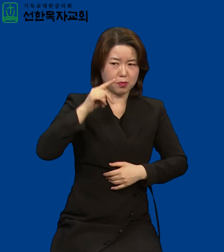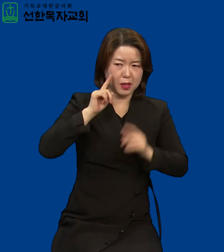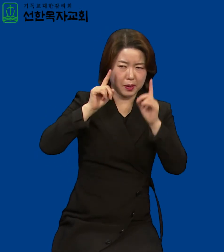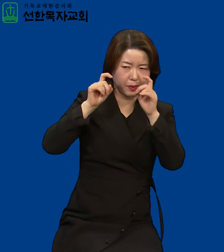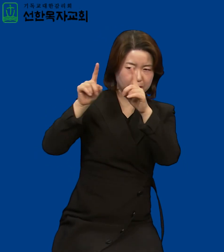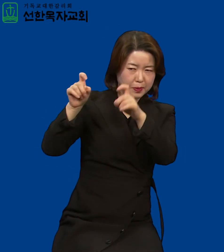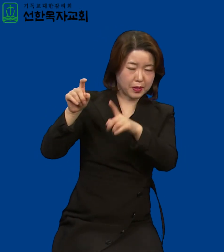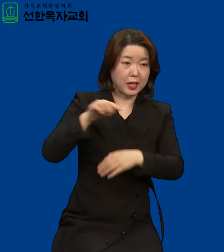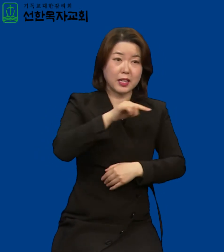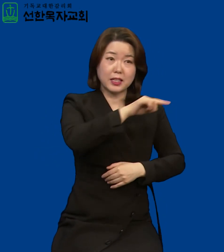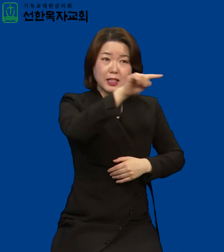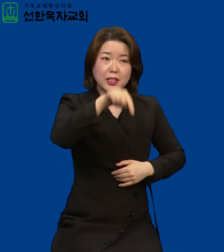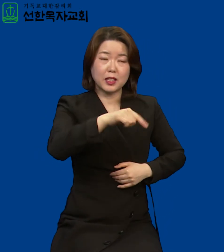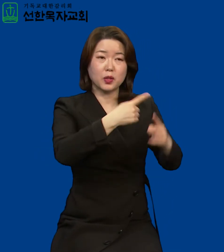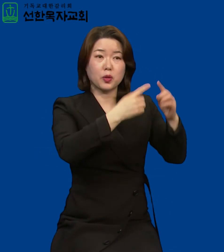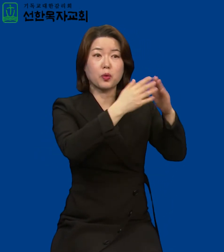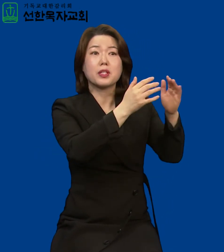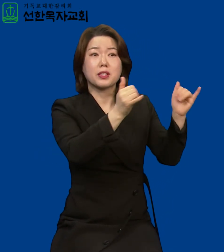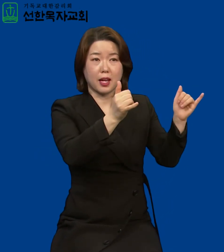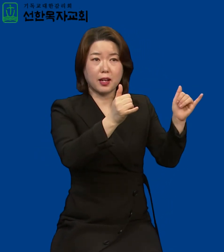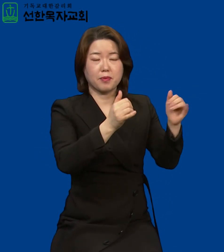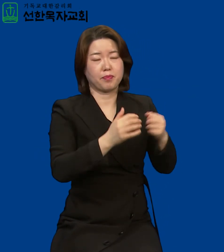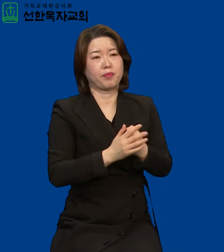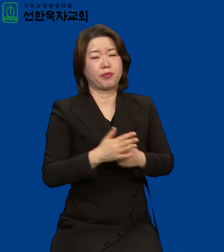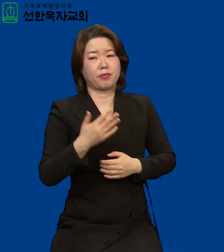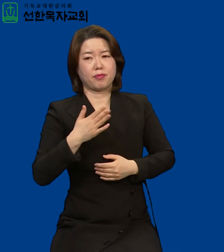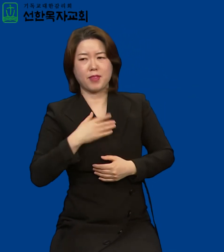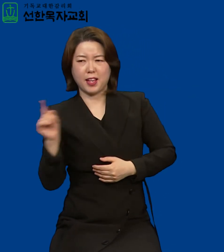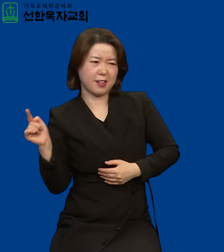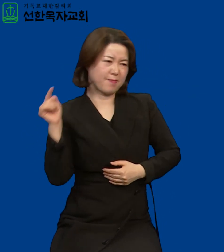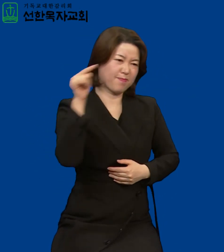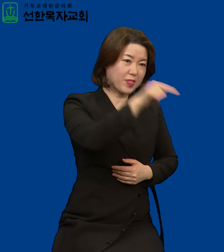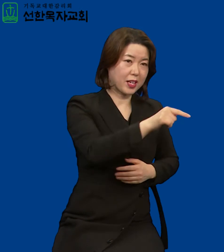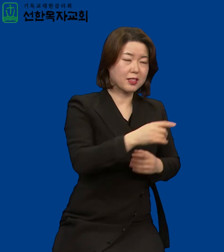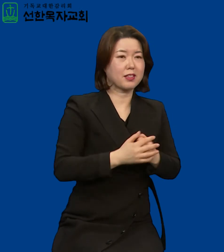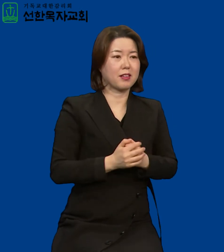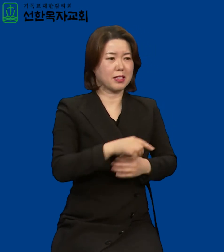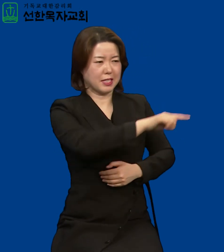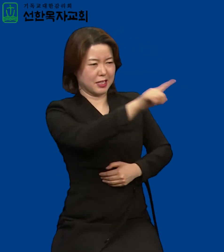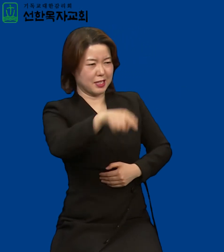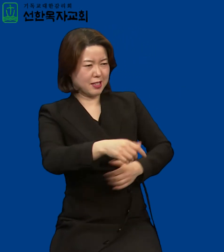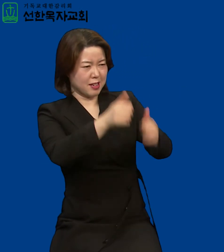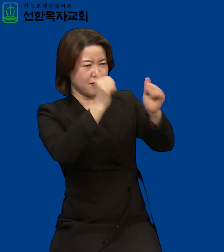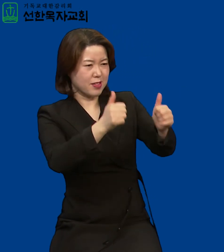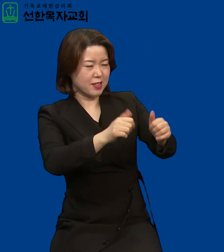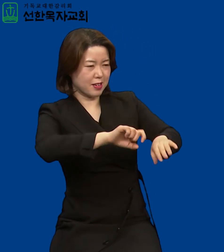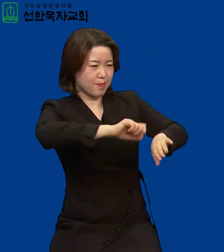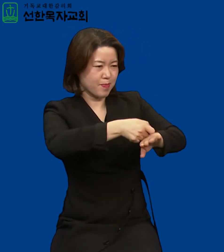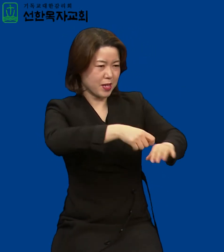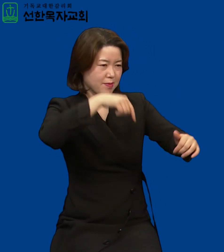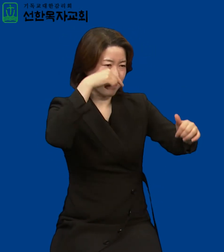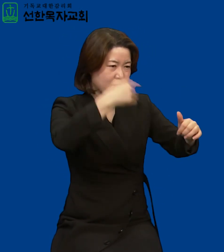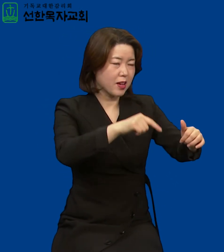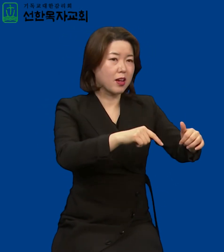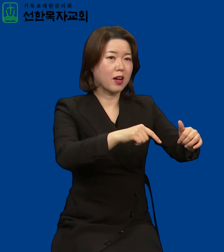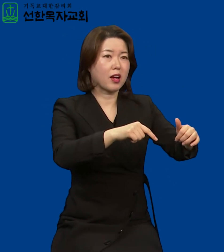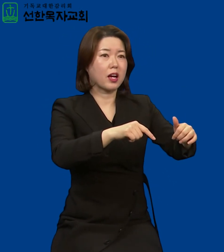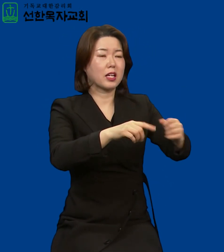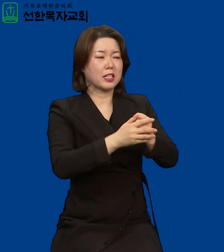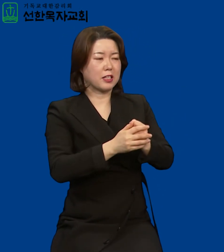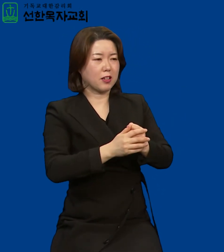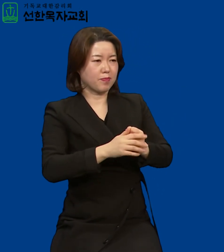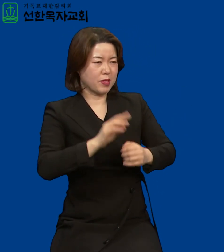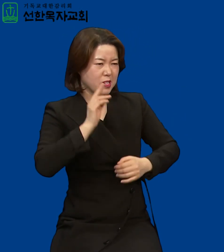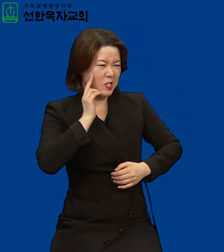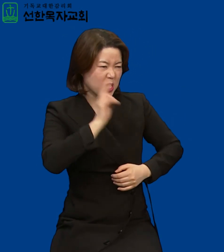이 고린도 교인들을 내가 가서 그 사람들을 재판해서 치리해야지, 이런 뜻으로 지금